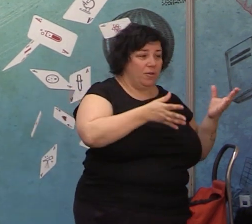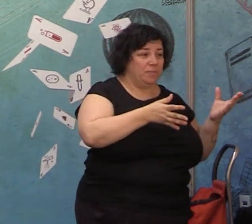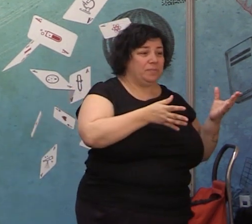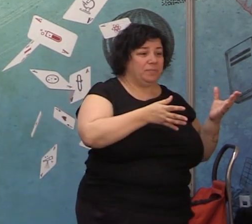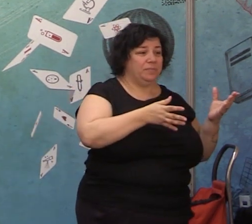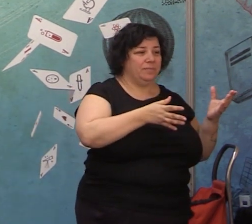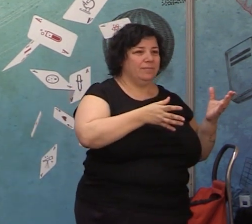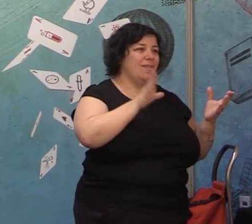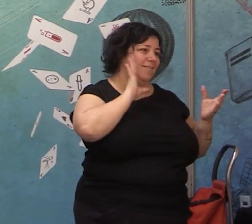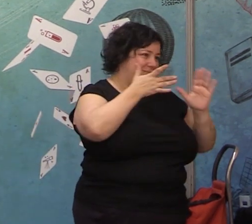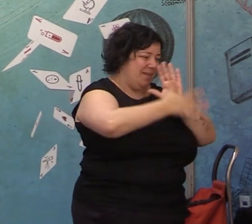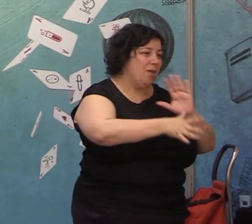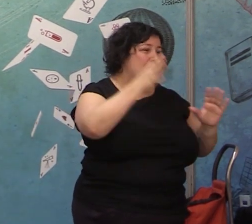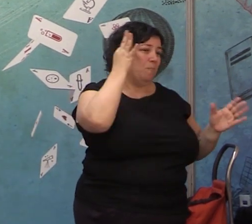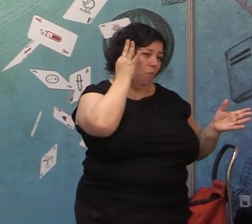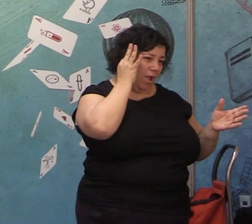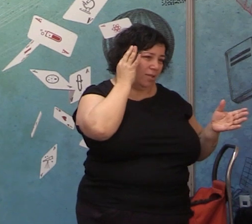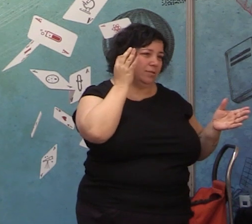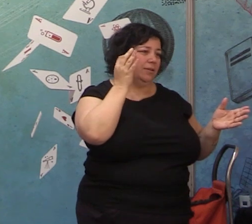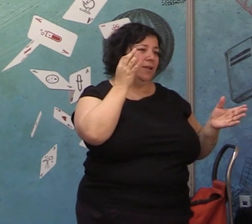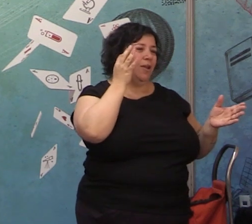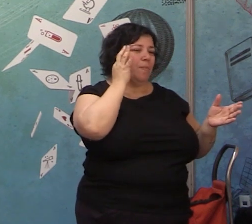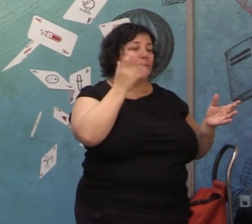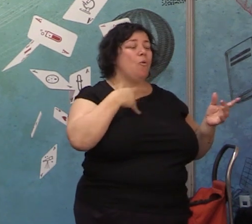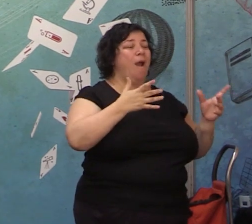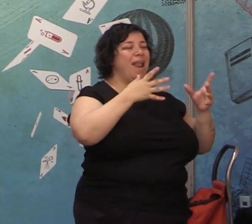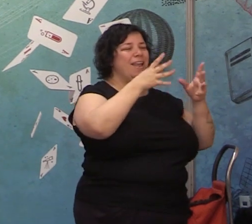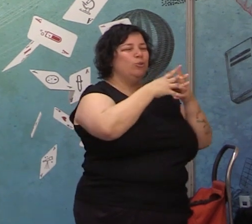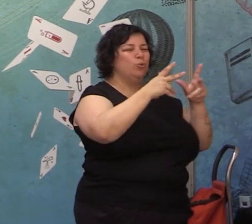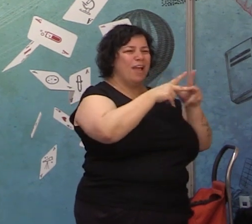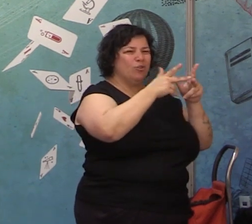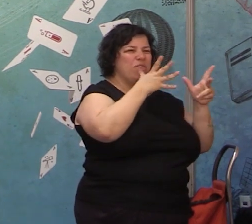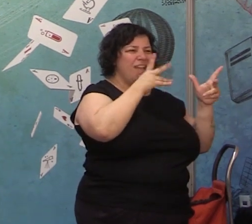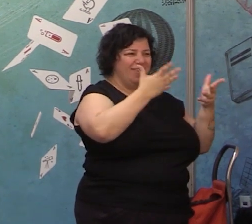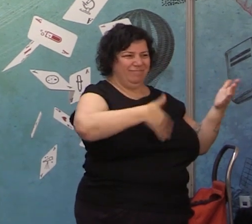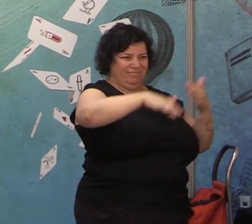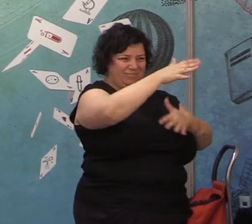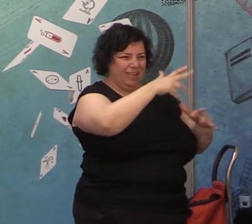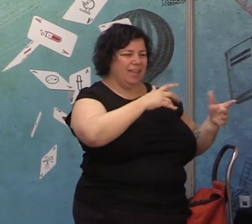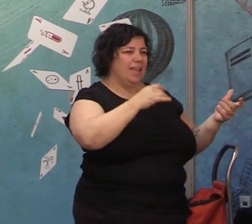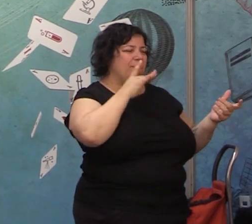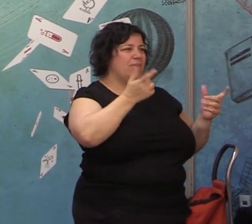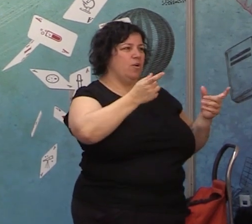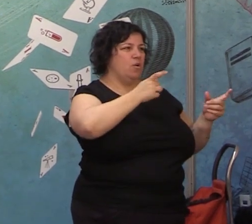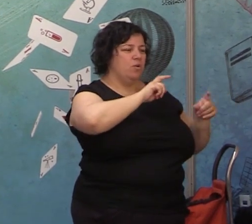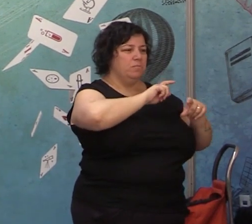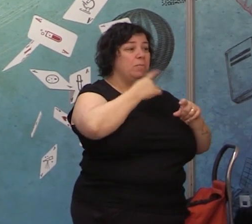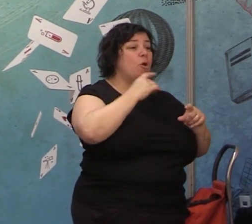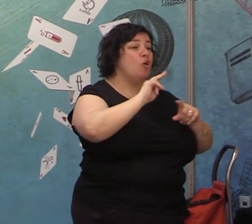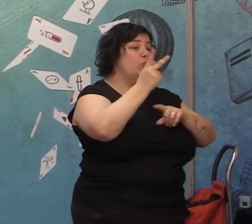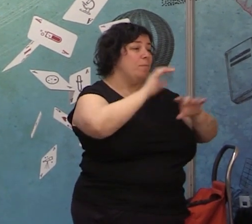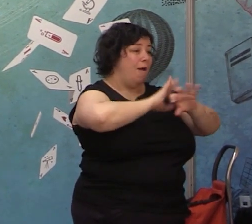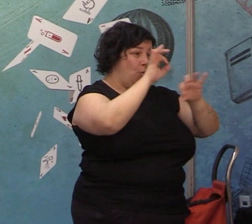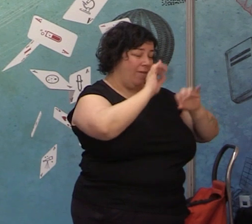Pues las mujeres, desgraciadamente, por la estructura social que tenemos ahora, si empieza con síntomas de infarto a las 2 de la